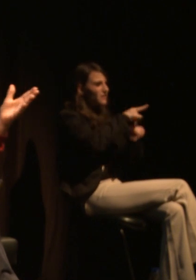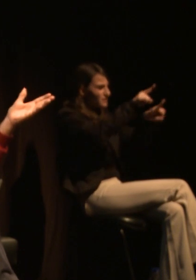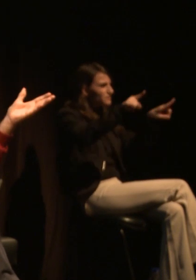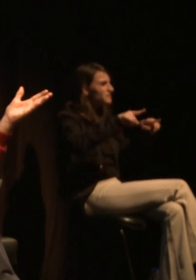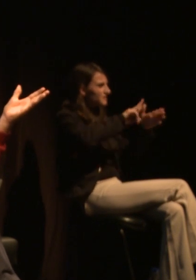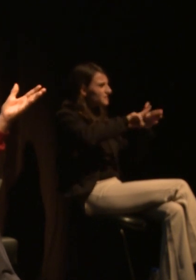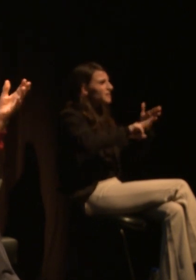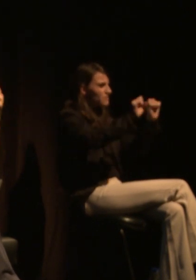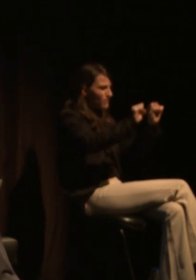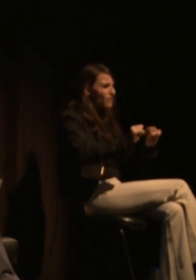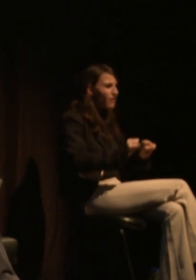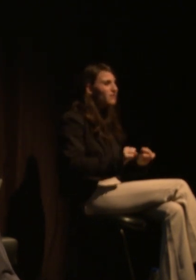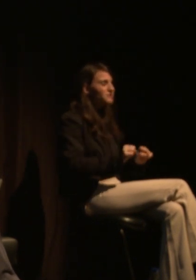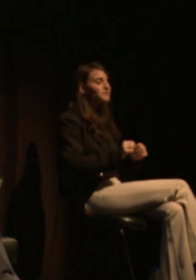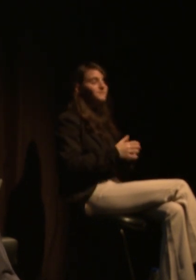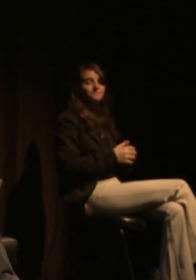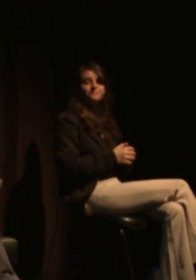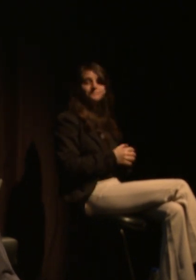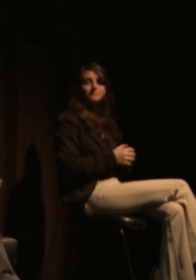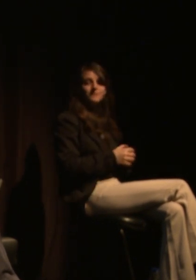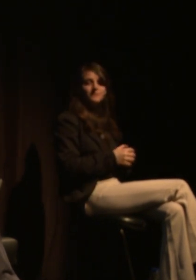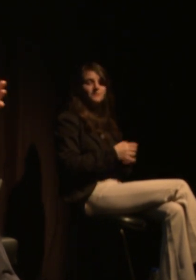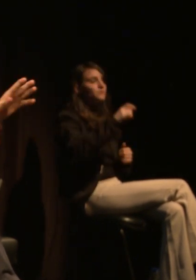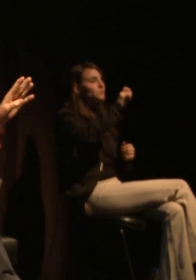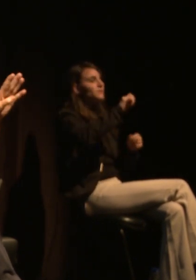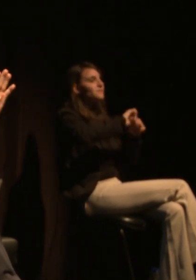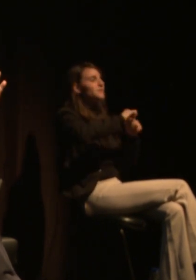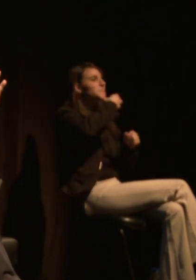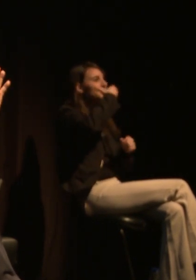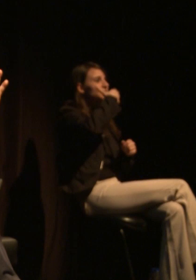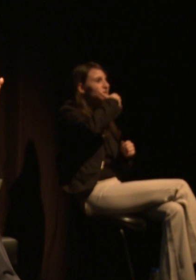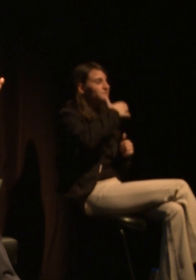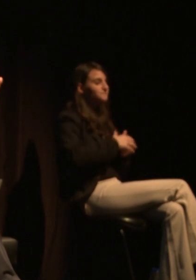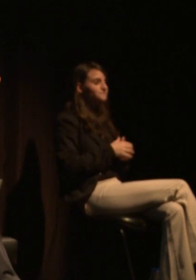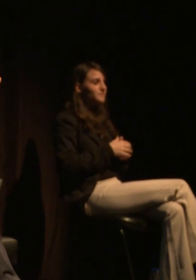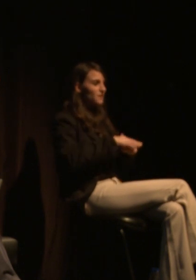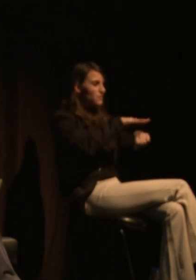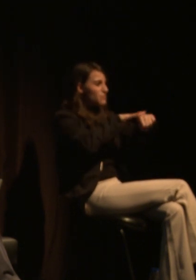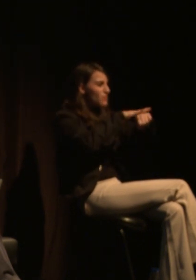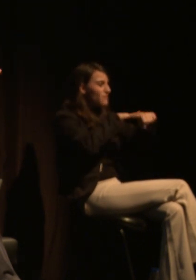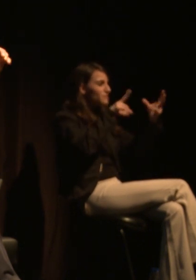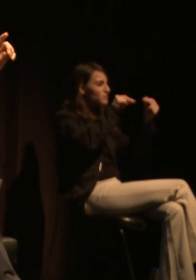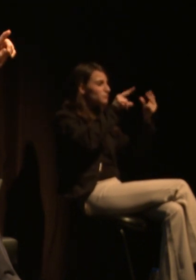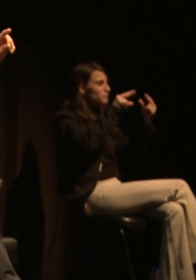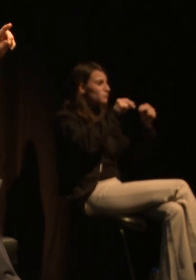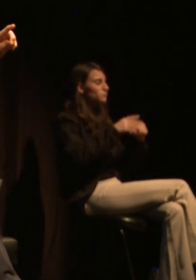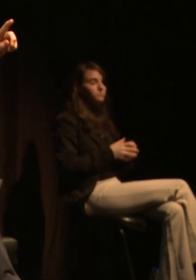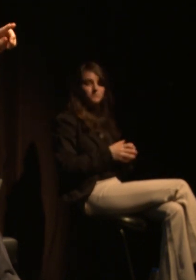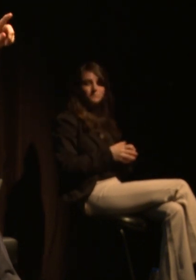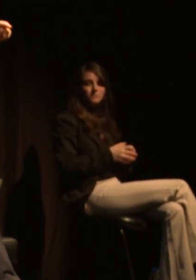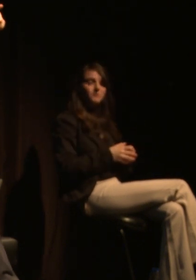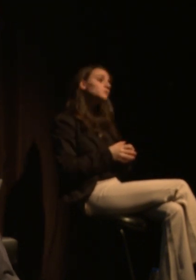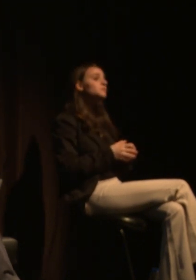e principalmente interessados em literatura, do que é feita a maçã. Foram conversas que ele teve para você também,